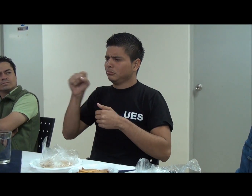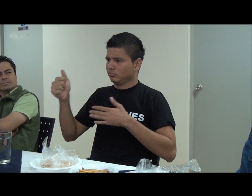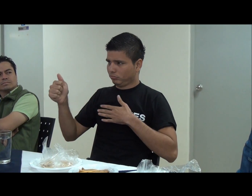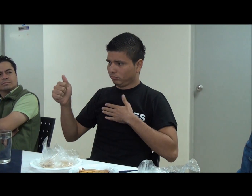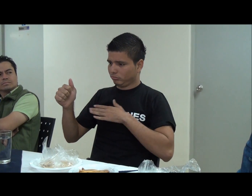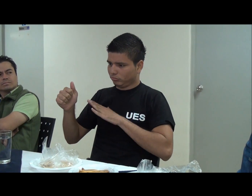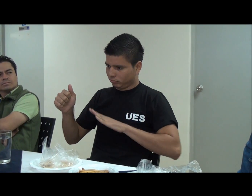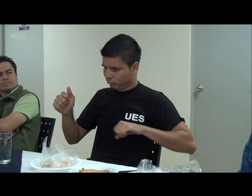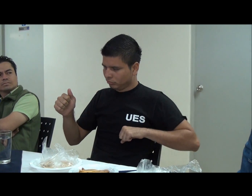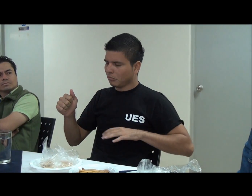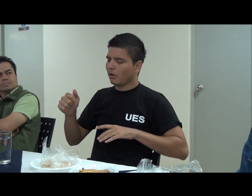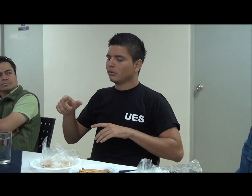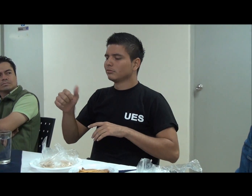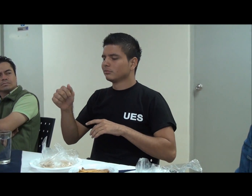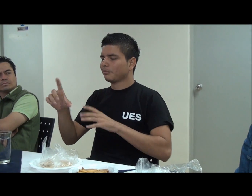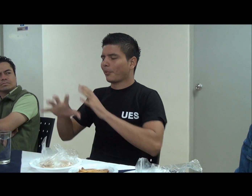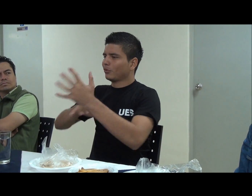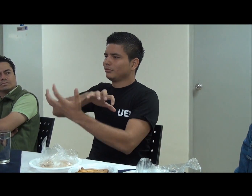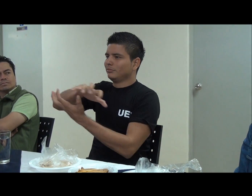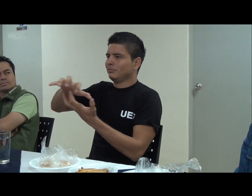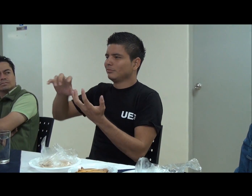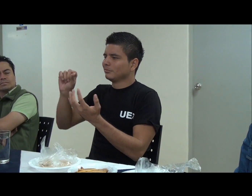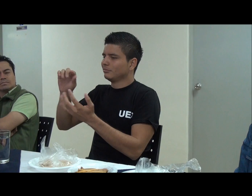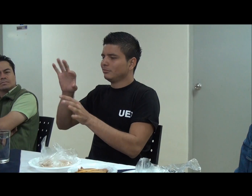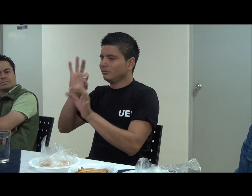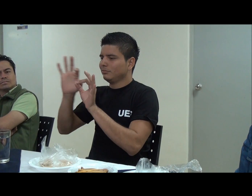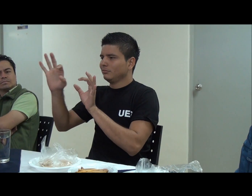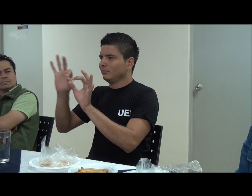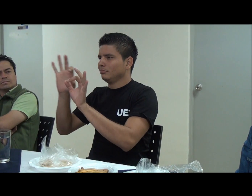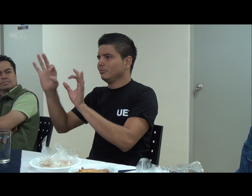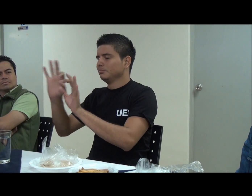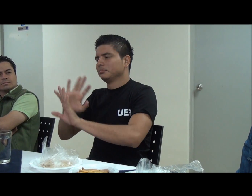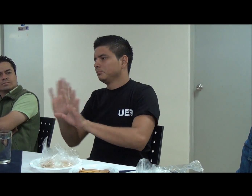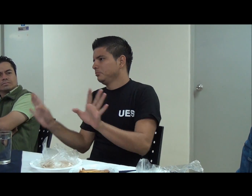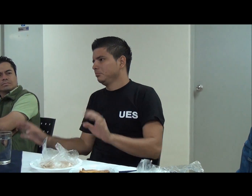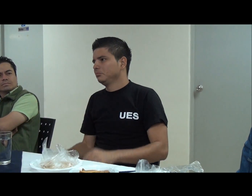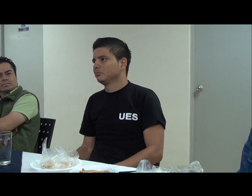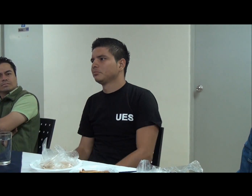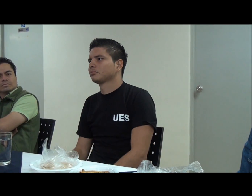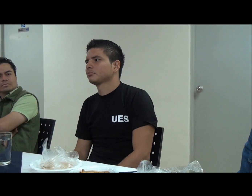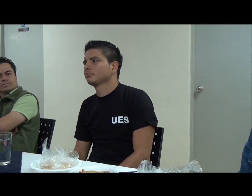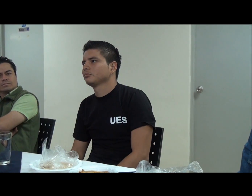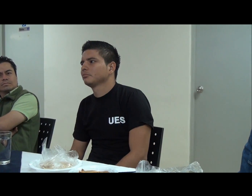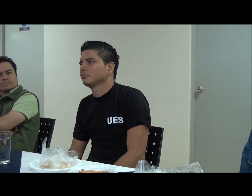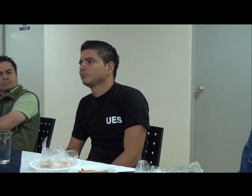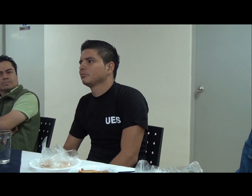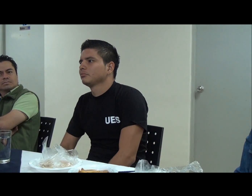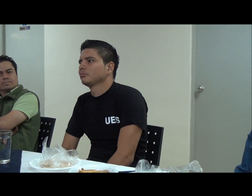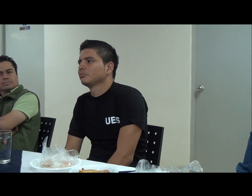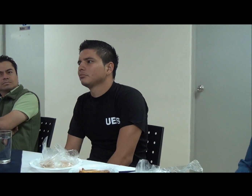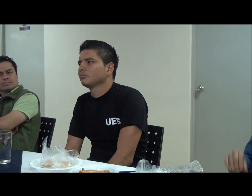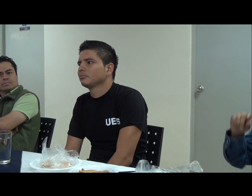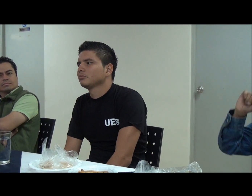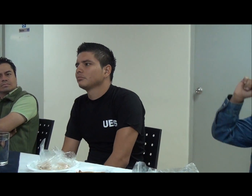ASL y LESA. Bueno, yo practico las señas de LESA y eso.